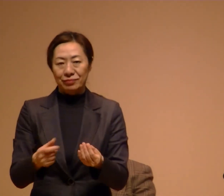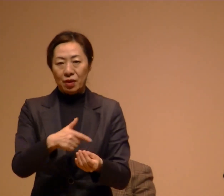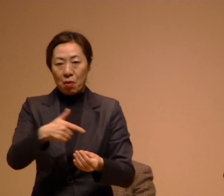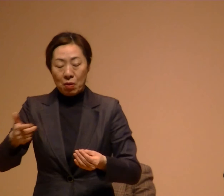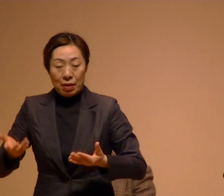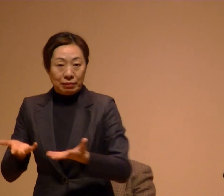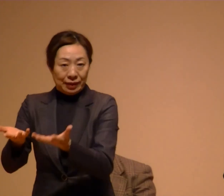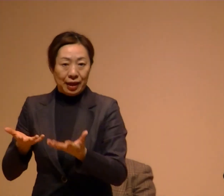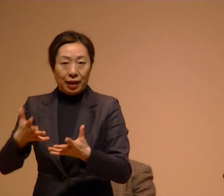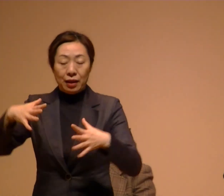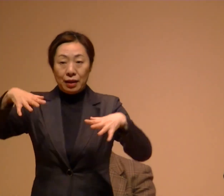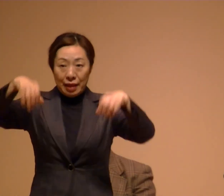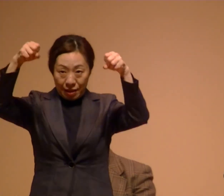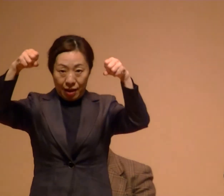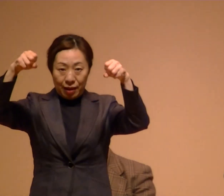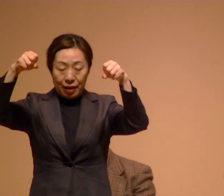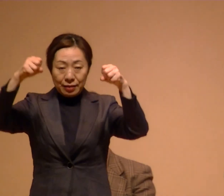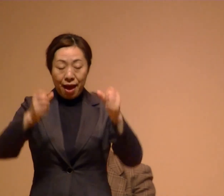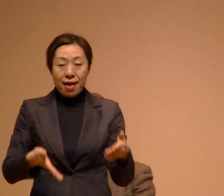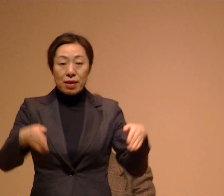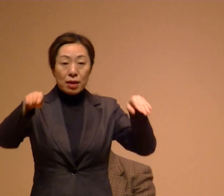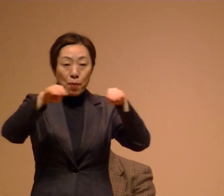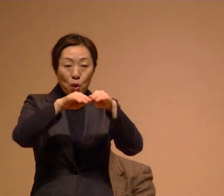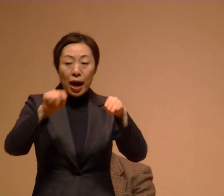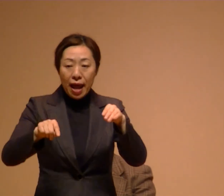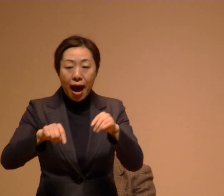電、建物から離れてください、